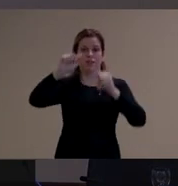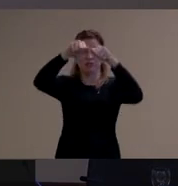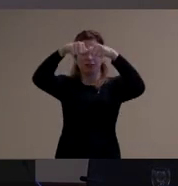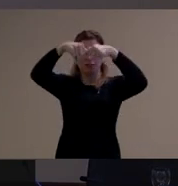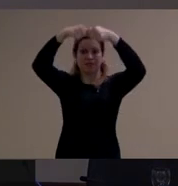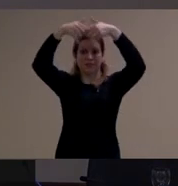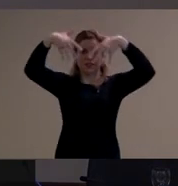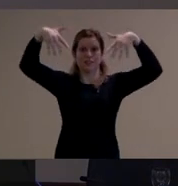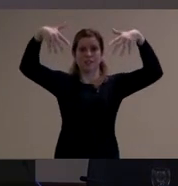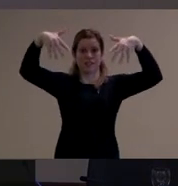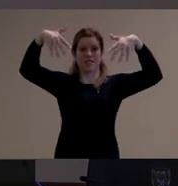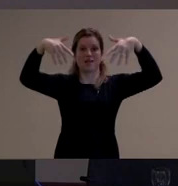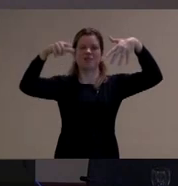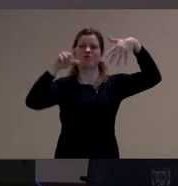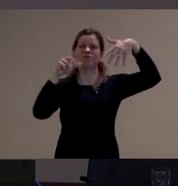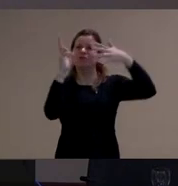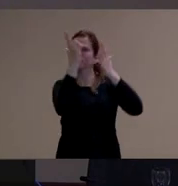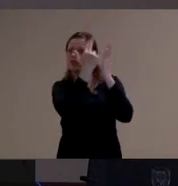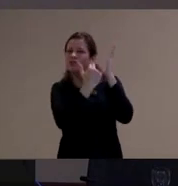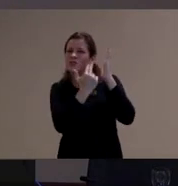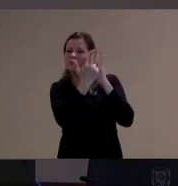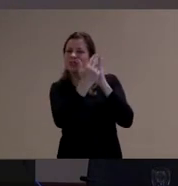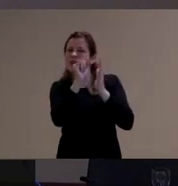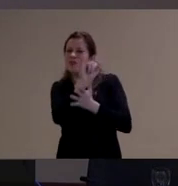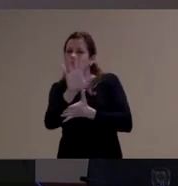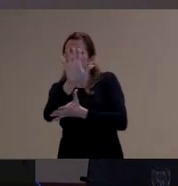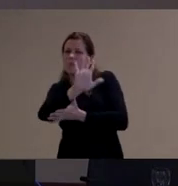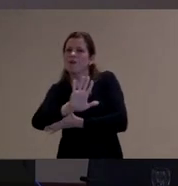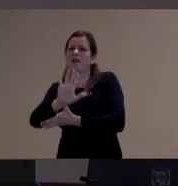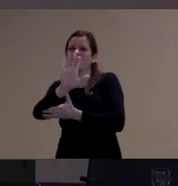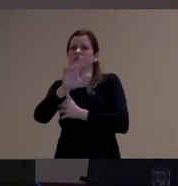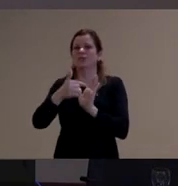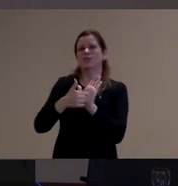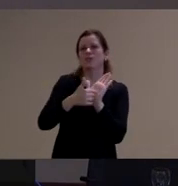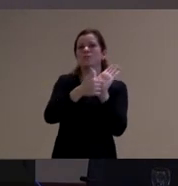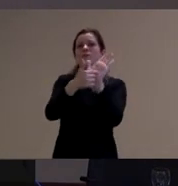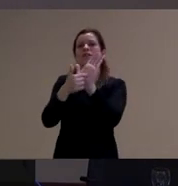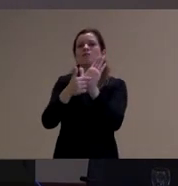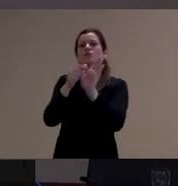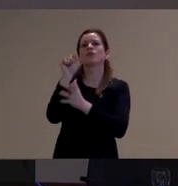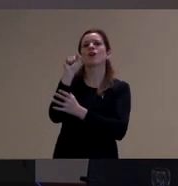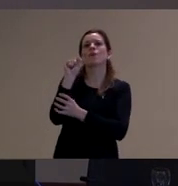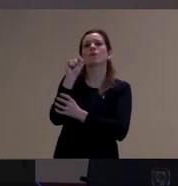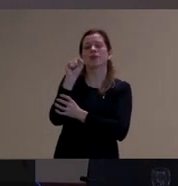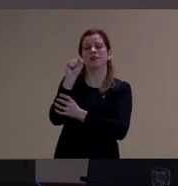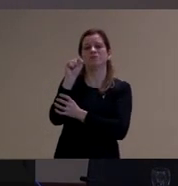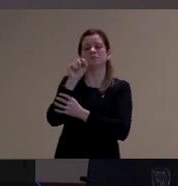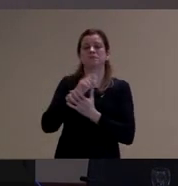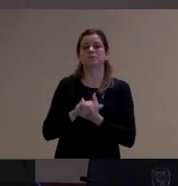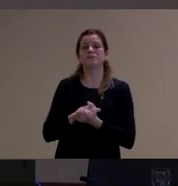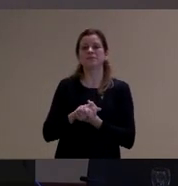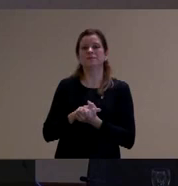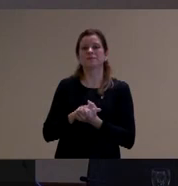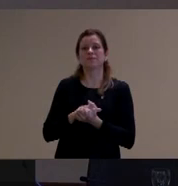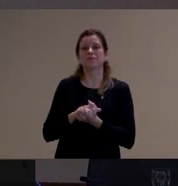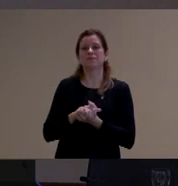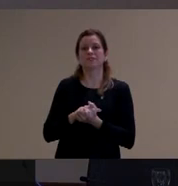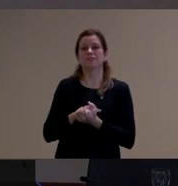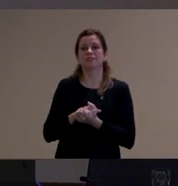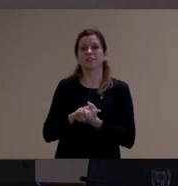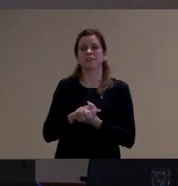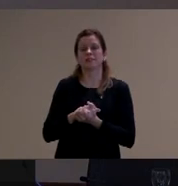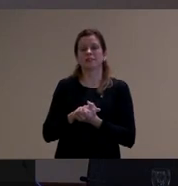circular né dos Campos de experiência e dos núcleos da são também aqui nós fizemos Então como que o